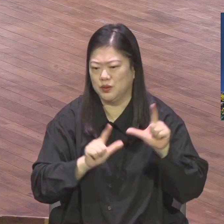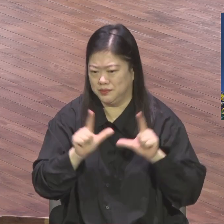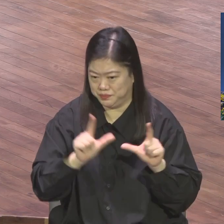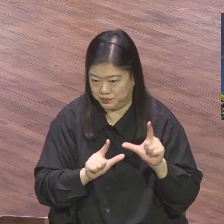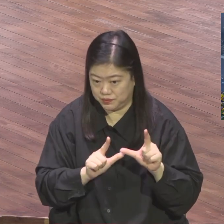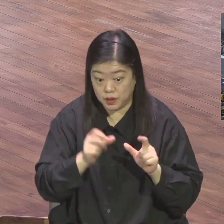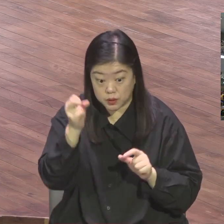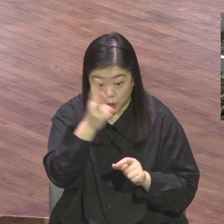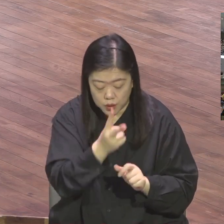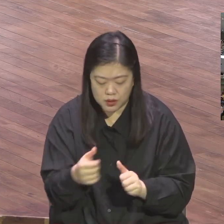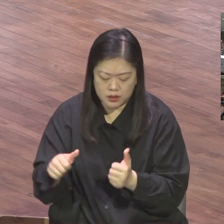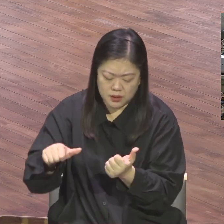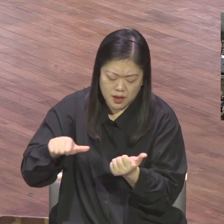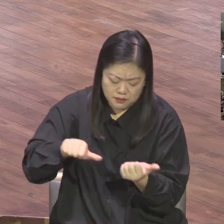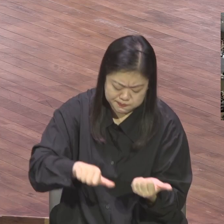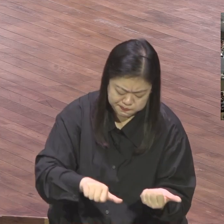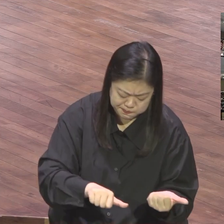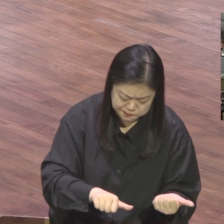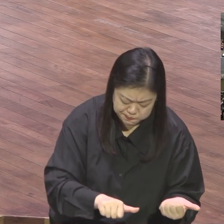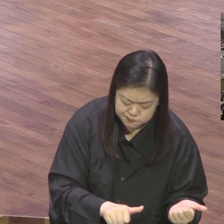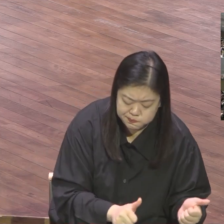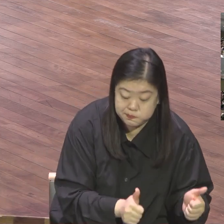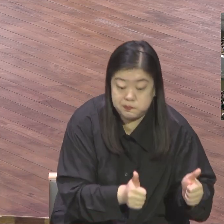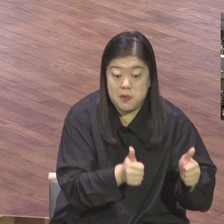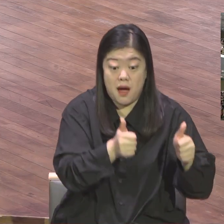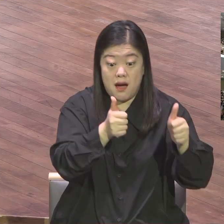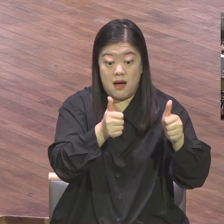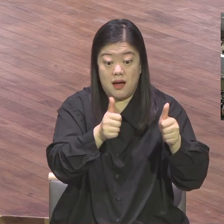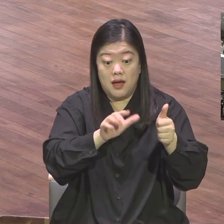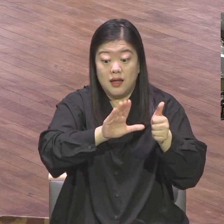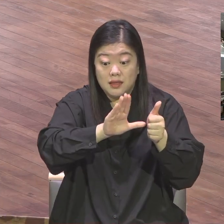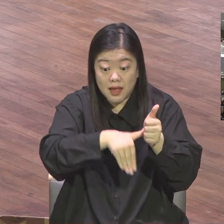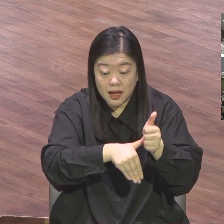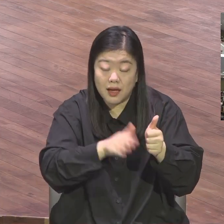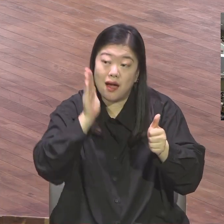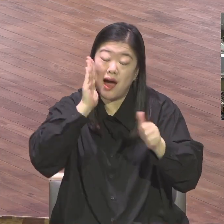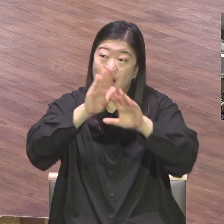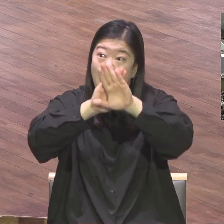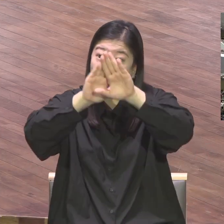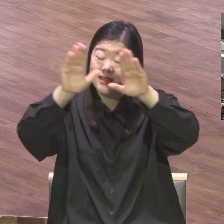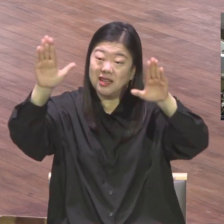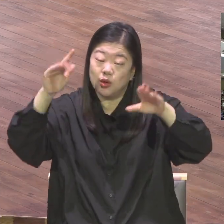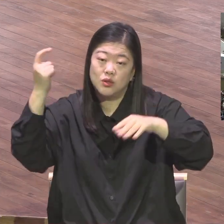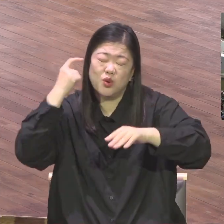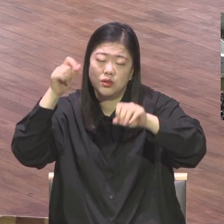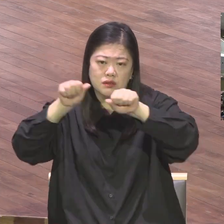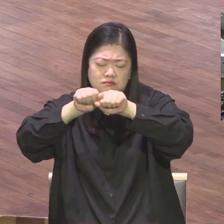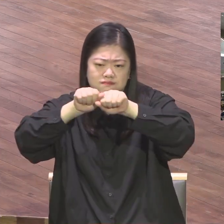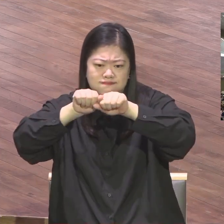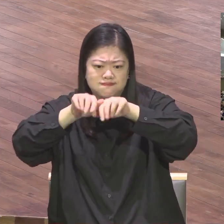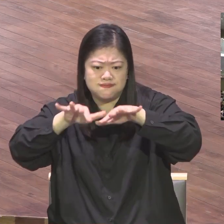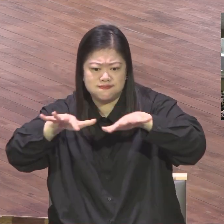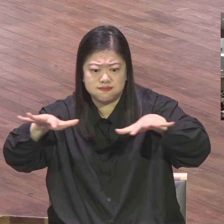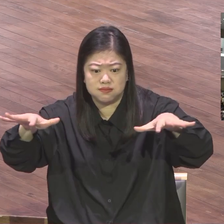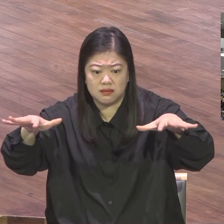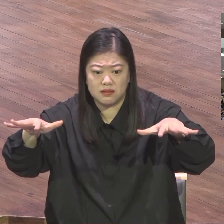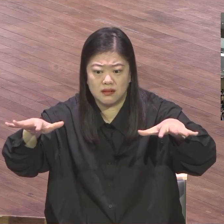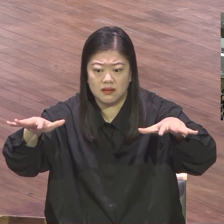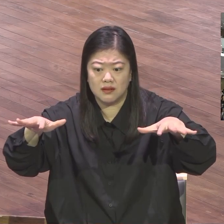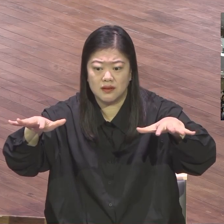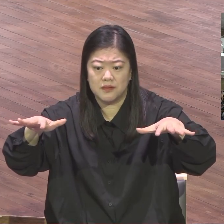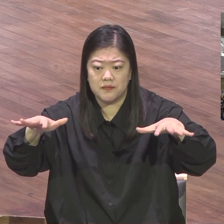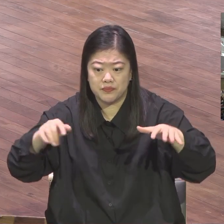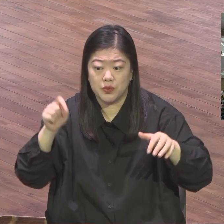10절입니다. 곧 물에서 올라오실 새 하늘이 갈라짐과 성령이 비둘기 같이 자기에게